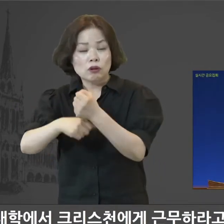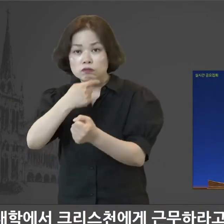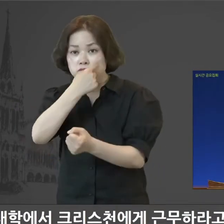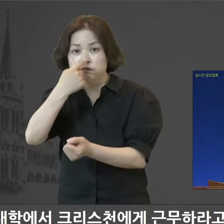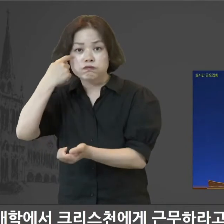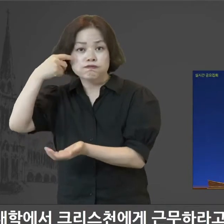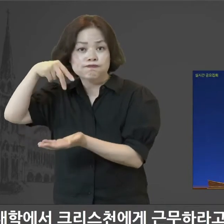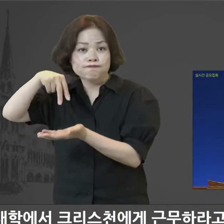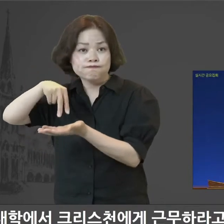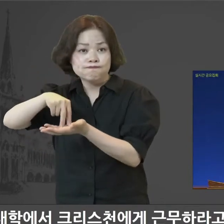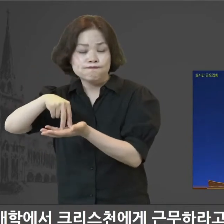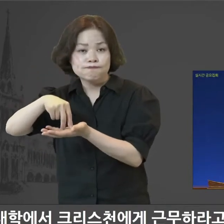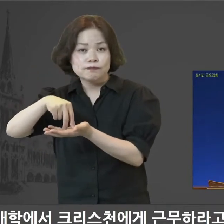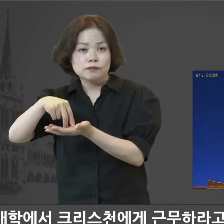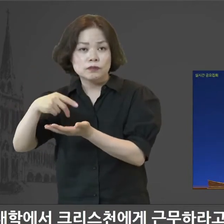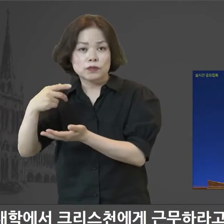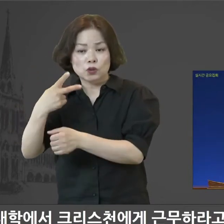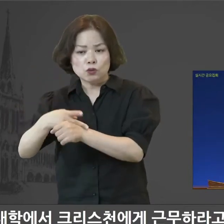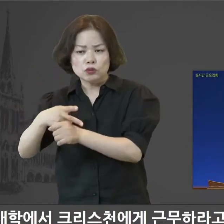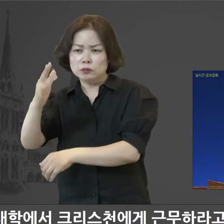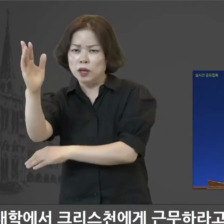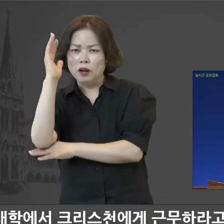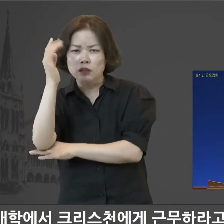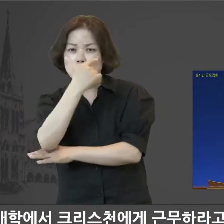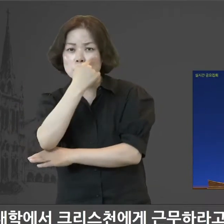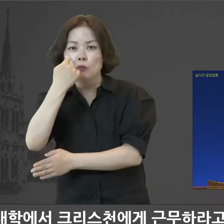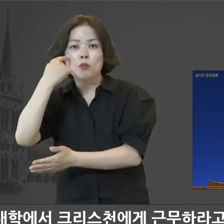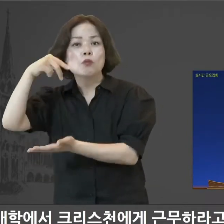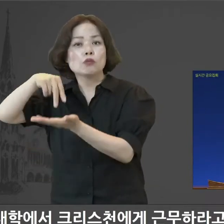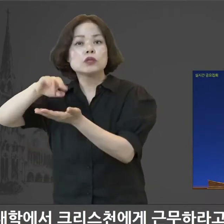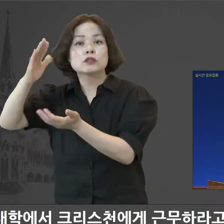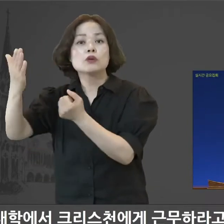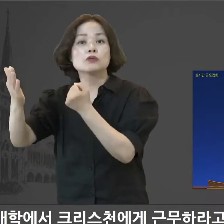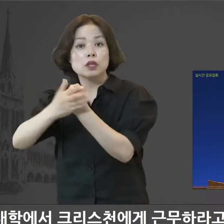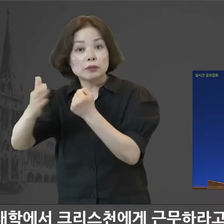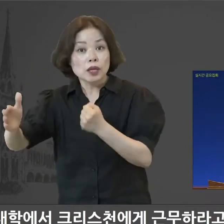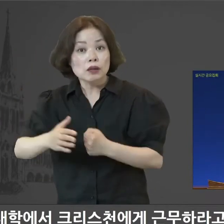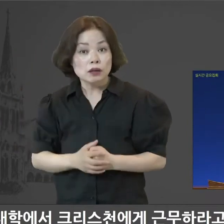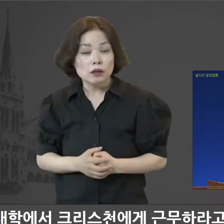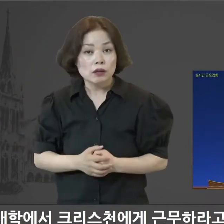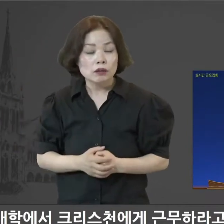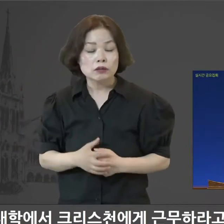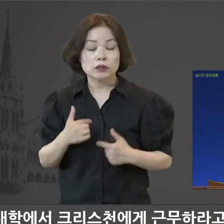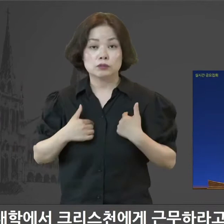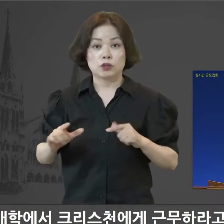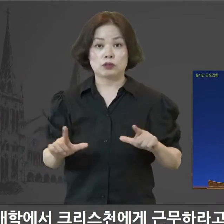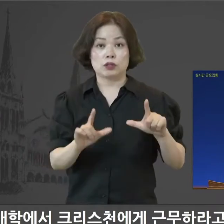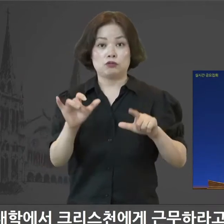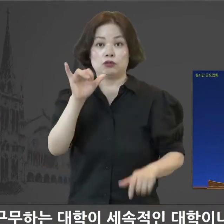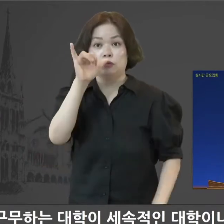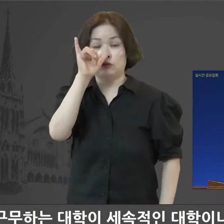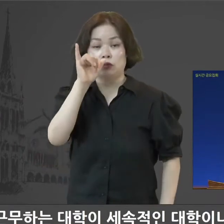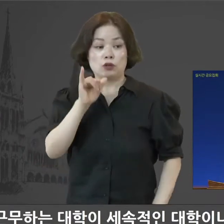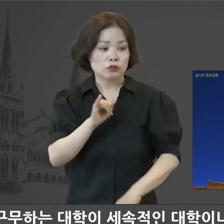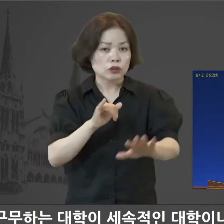제 발언이나 강의나 이런 게 다 보장되니까 이렇게 기쁘게 살 수 있는 거거든요. 그런데 우리가 착각하는 것이,